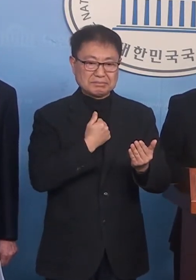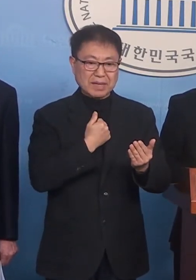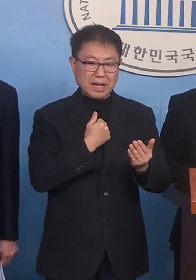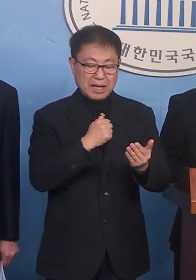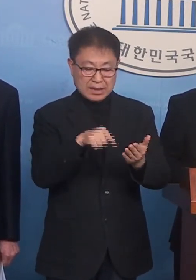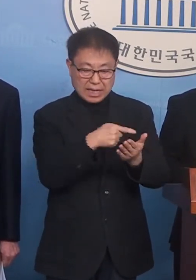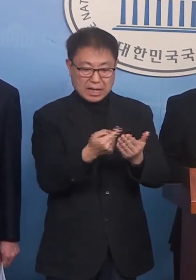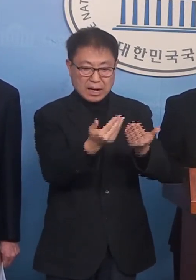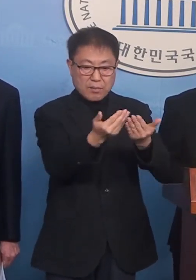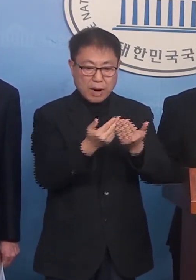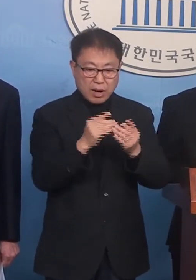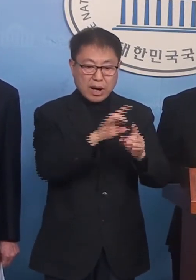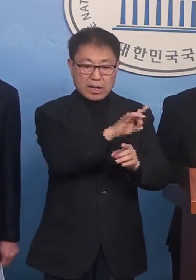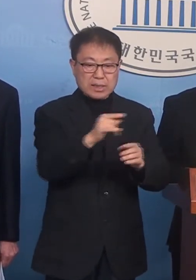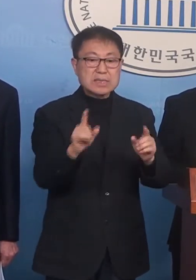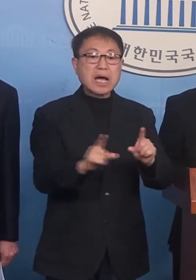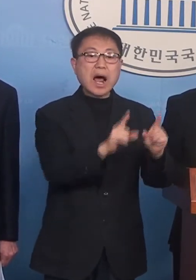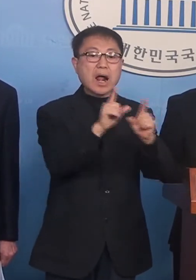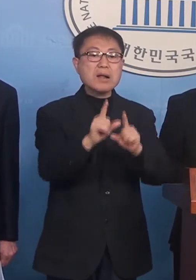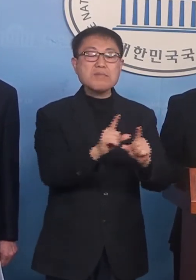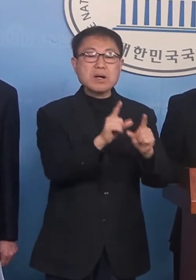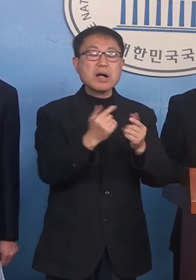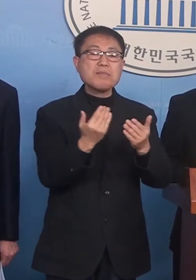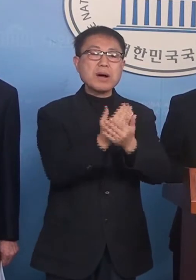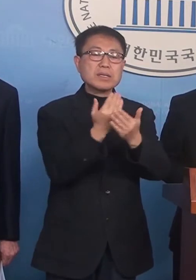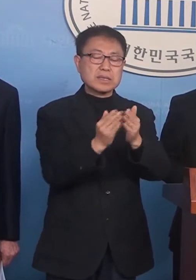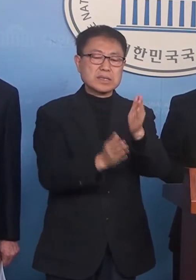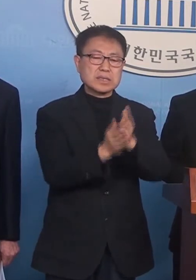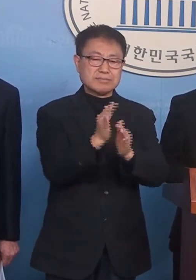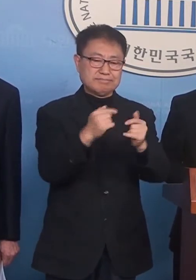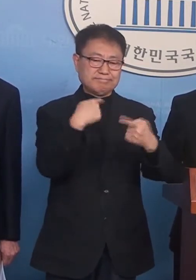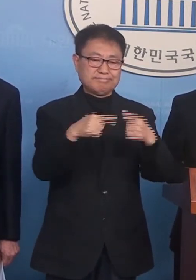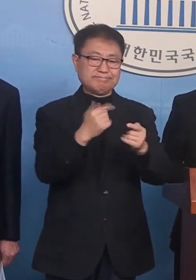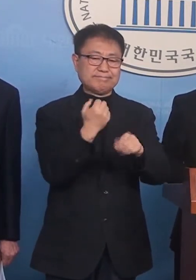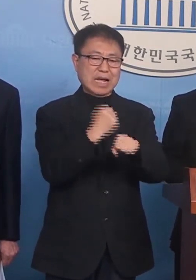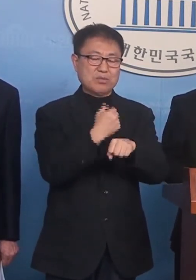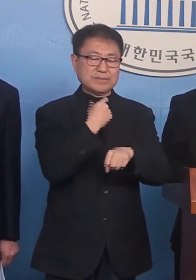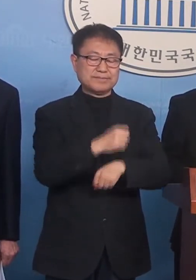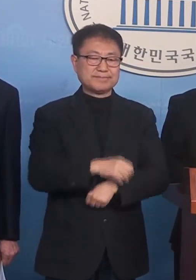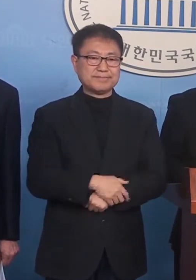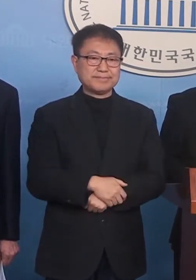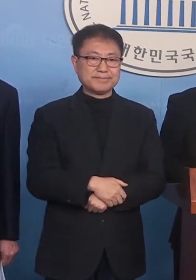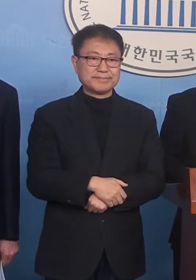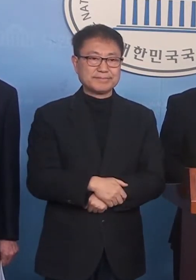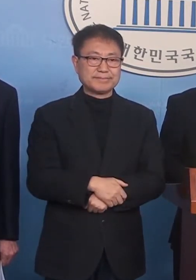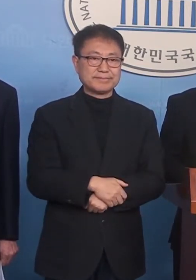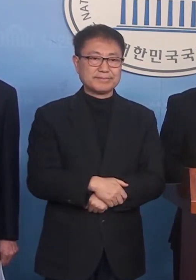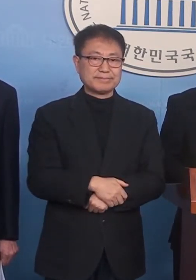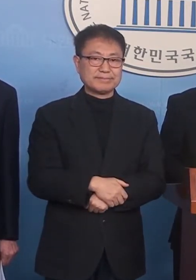누리며 각자의 삶을 윤택하게 꾸려나가는 시민의 정치를 하고자 합니다.